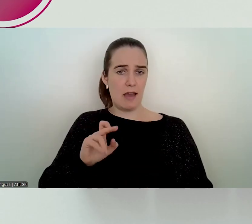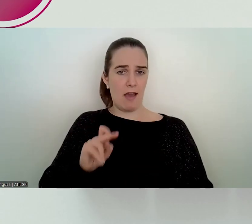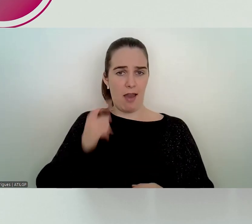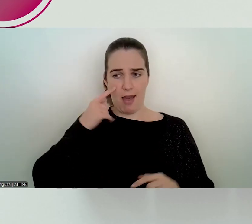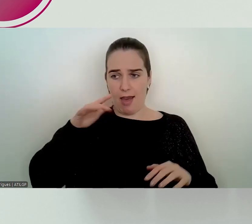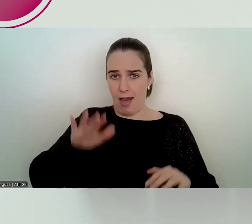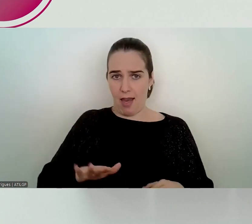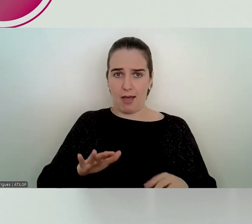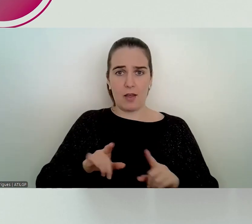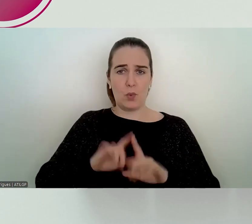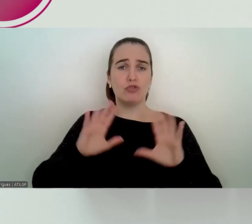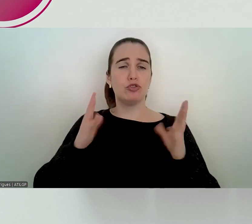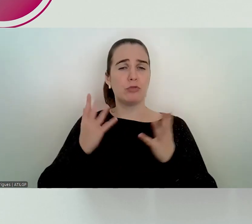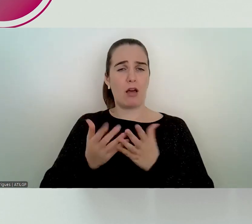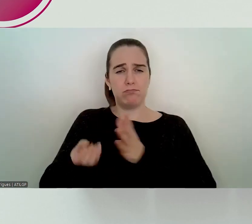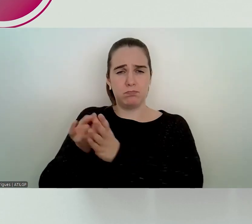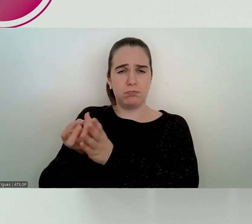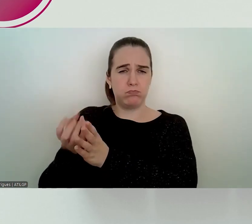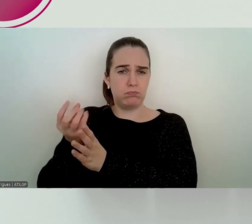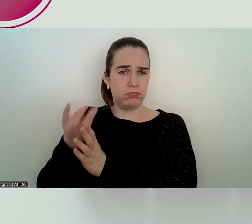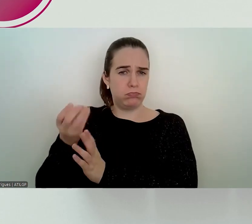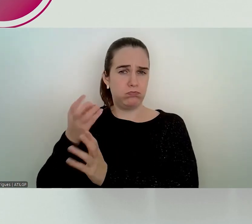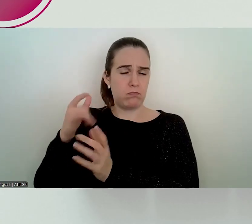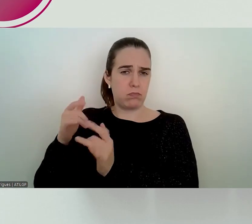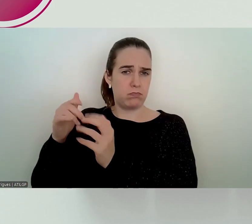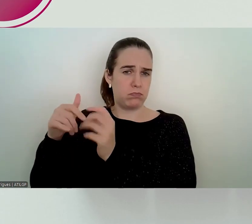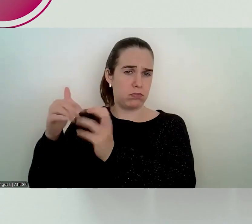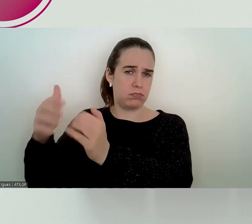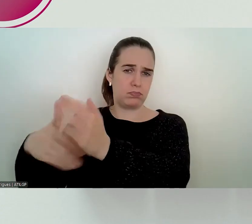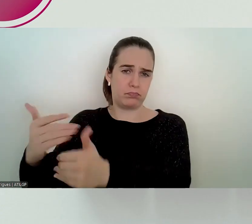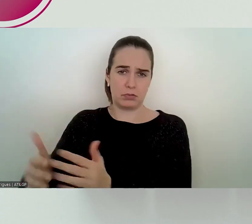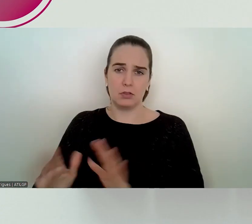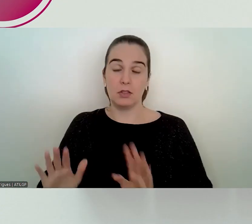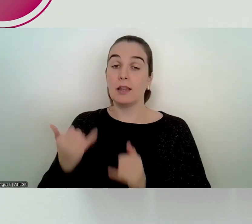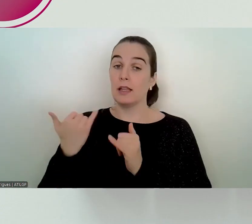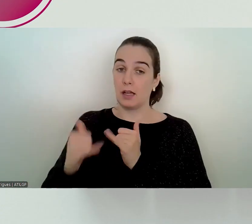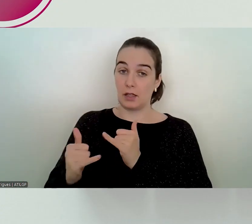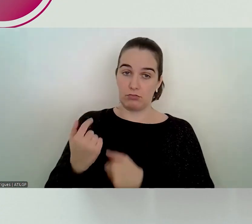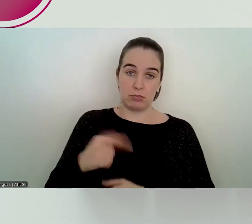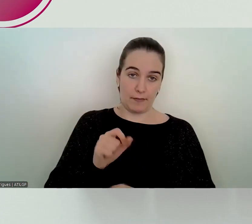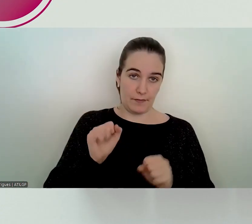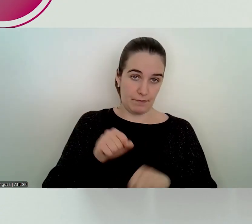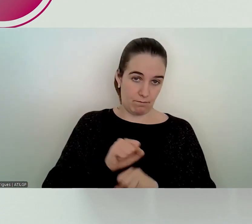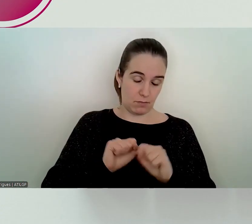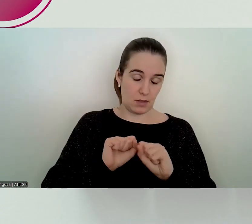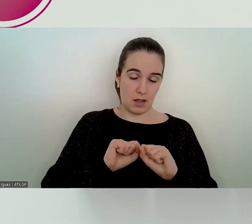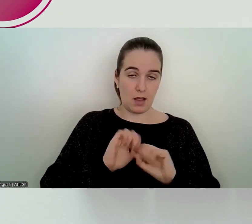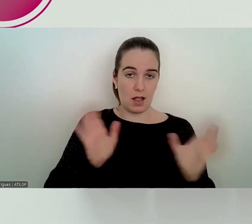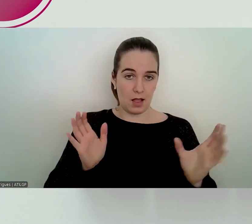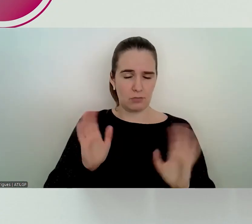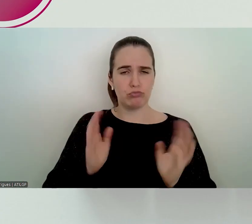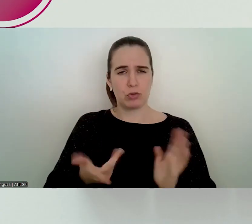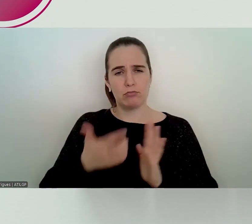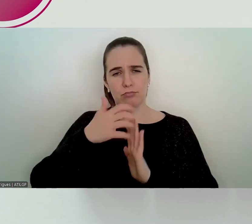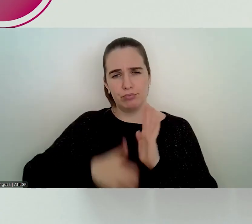inteligência artificial generativa com todo o seu potencial, também com riscos, como é evidente, e portanto muito se tem escrito